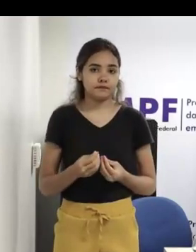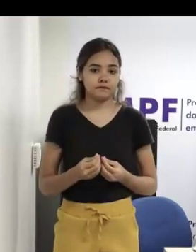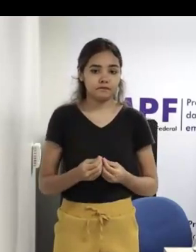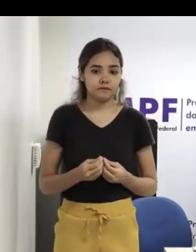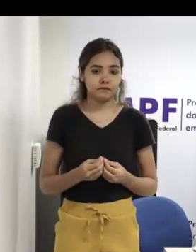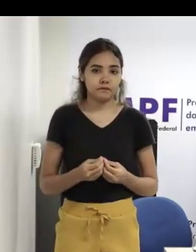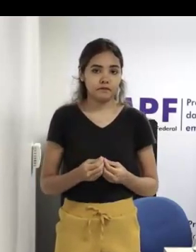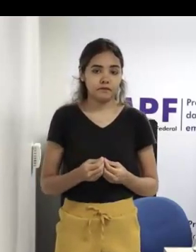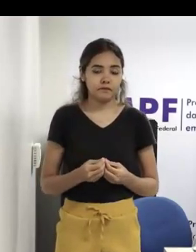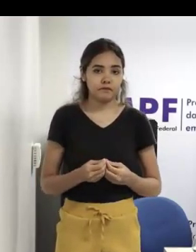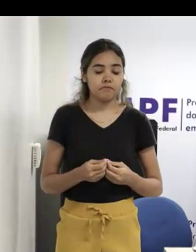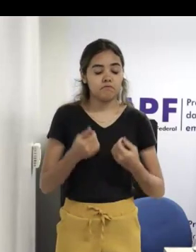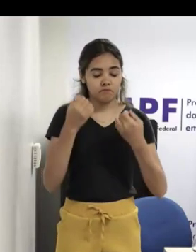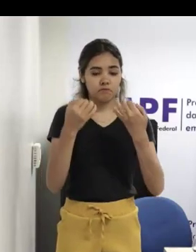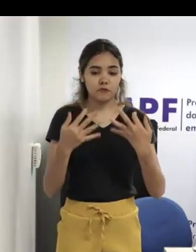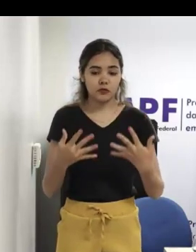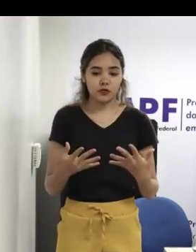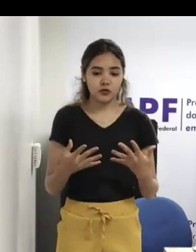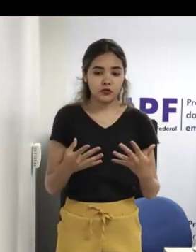elos deações nós